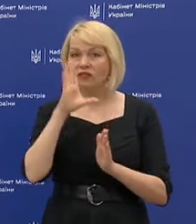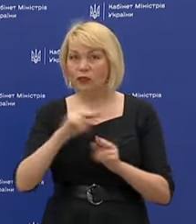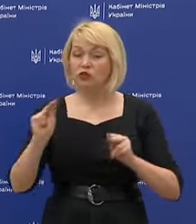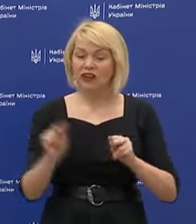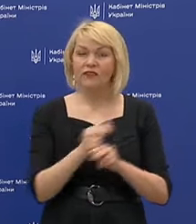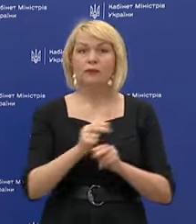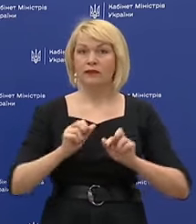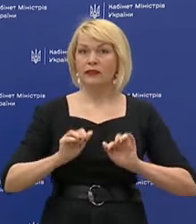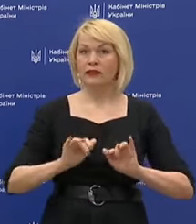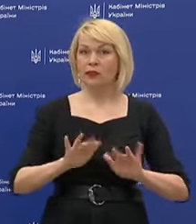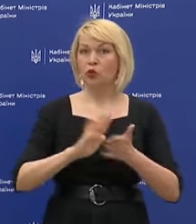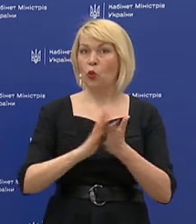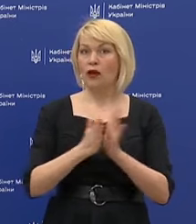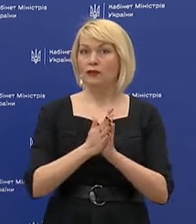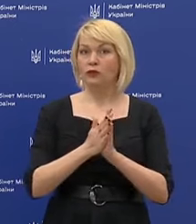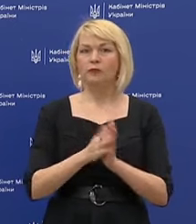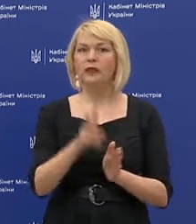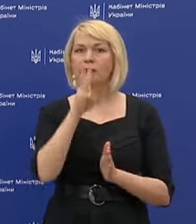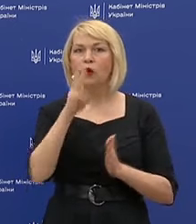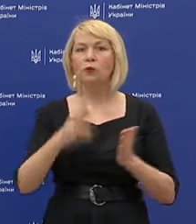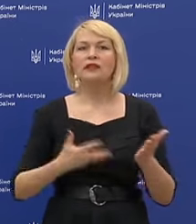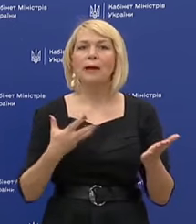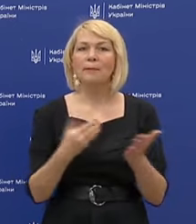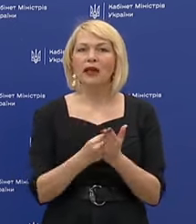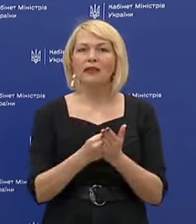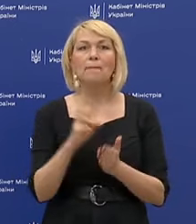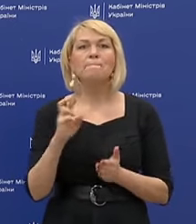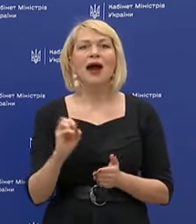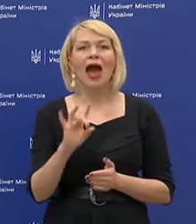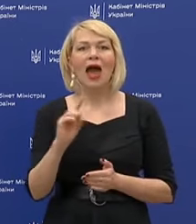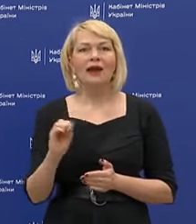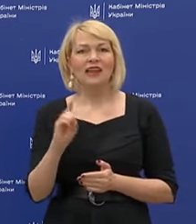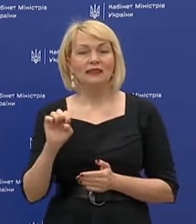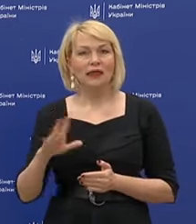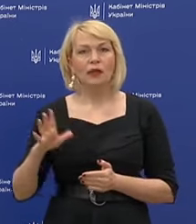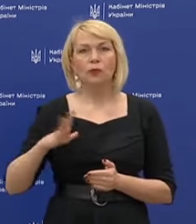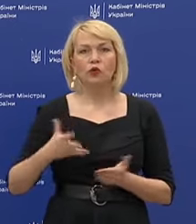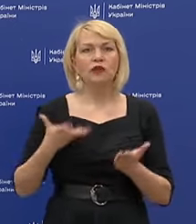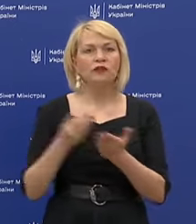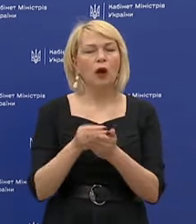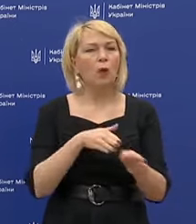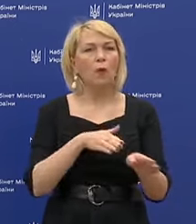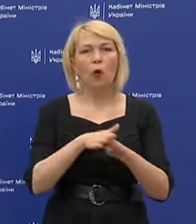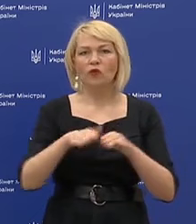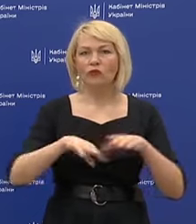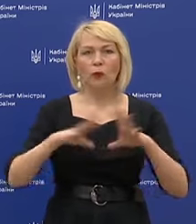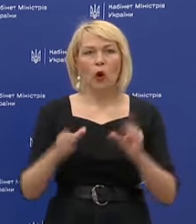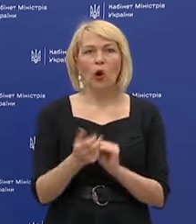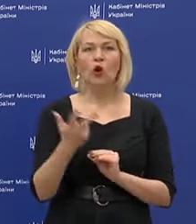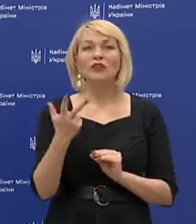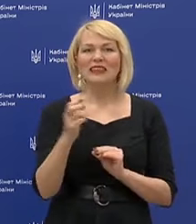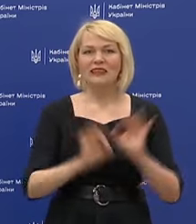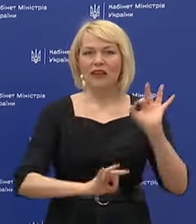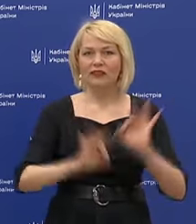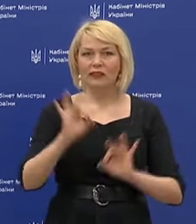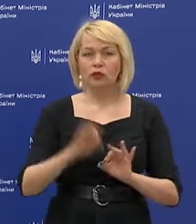ситуацію? Заробітні плати за березень були виплачені в повному обсязі, це було